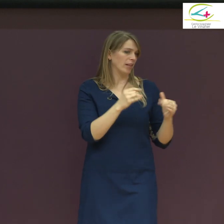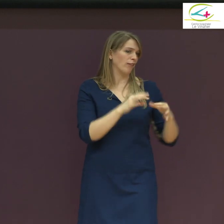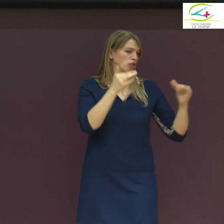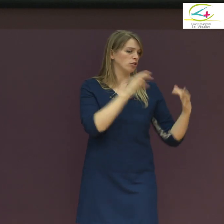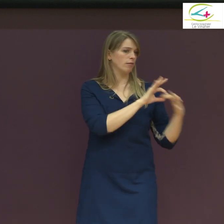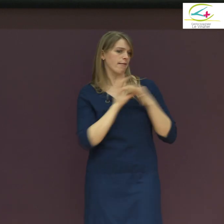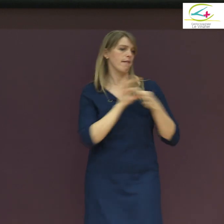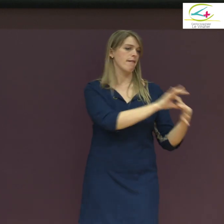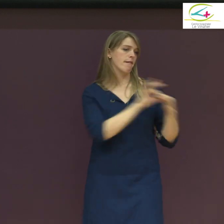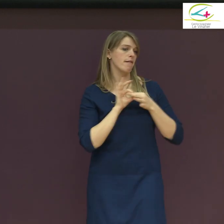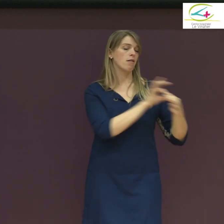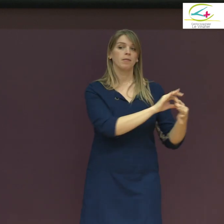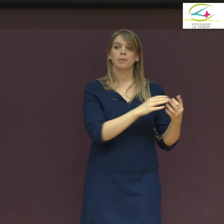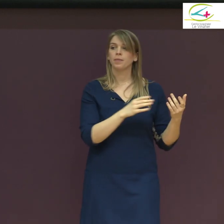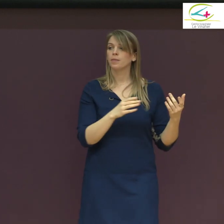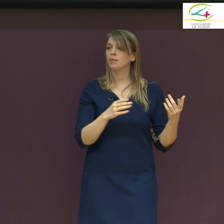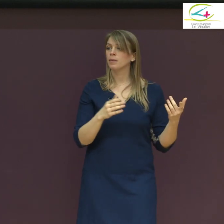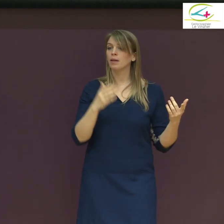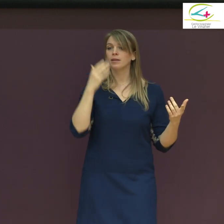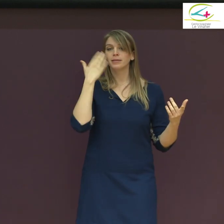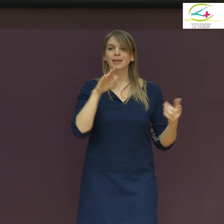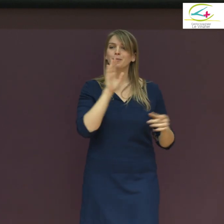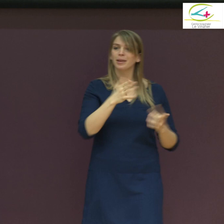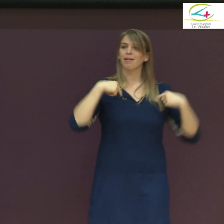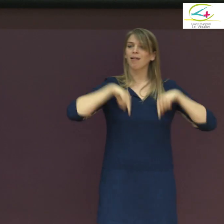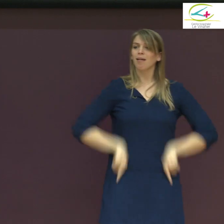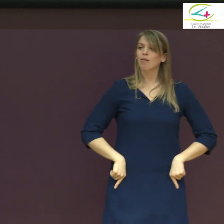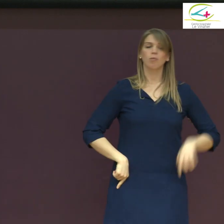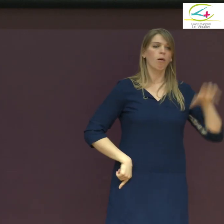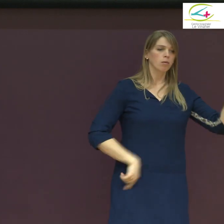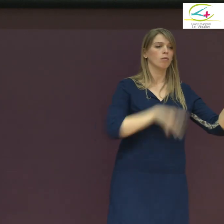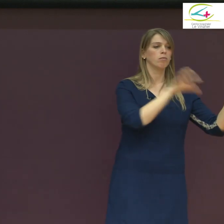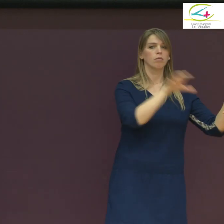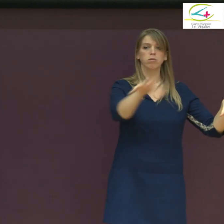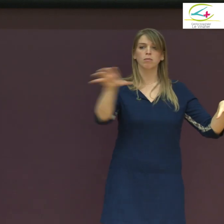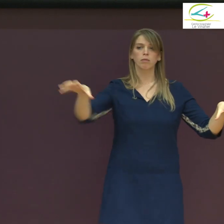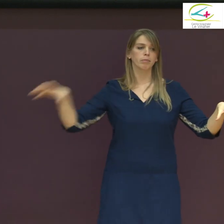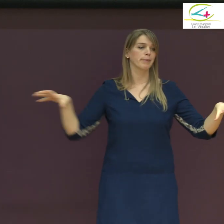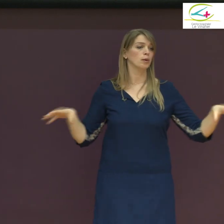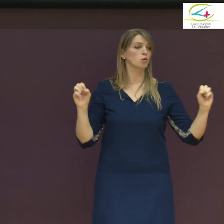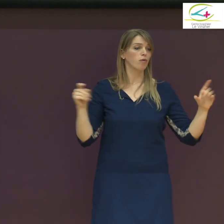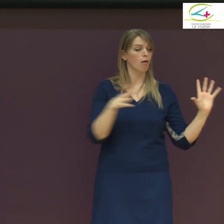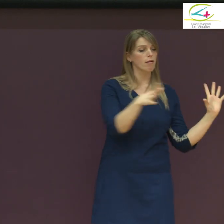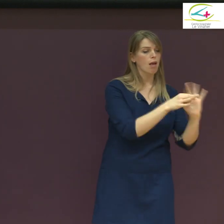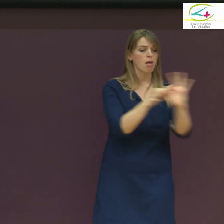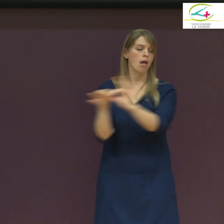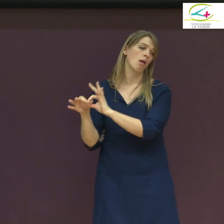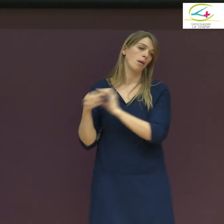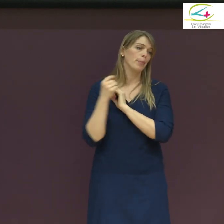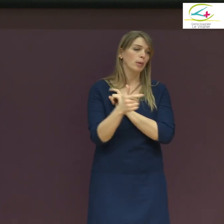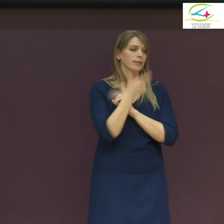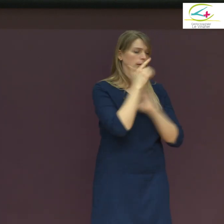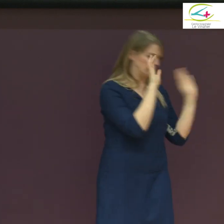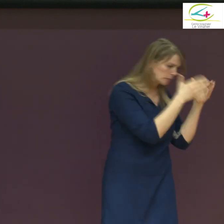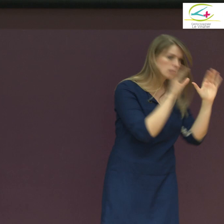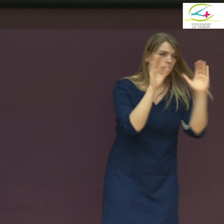aujourd'hui. Hein, vous savez, les corps d'État sont très avancés sur eux-mêmes. L'éducation nationale,